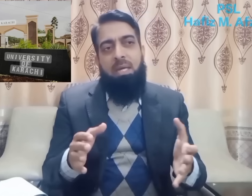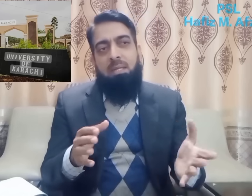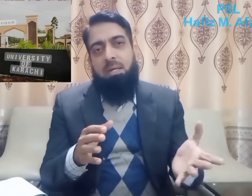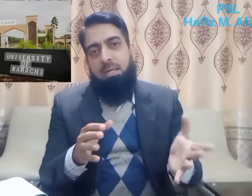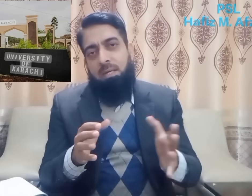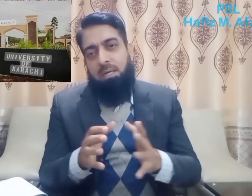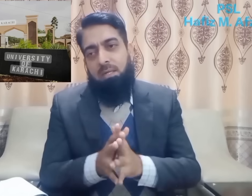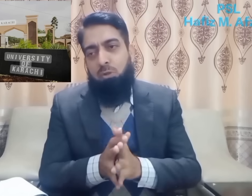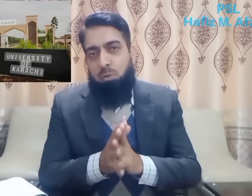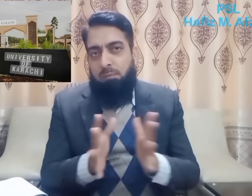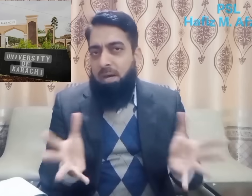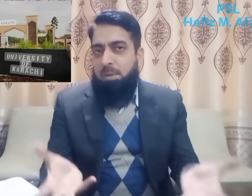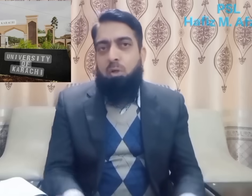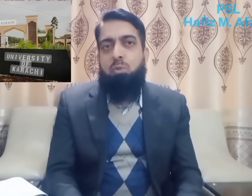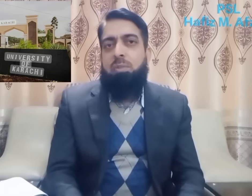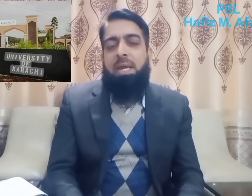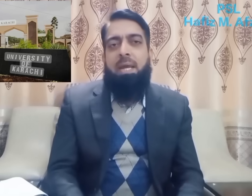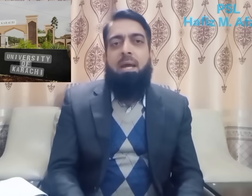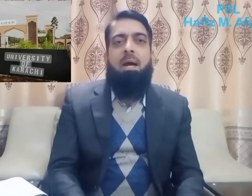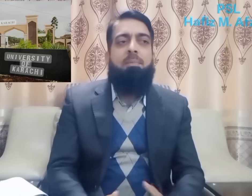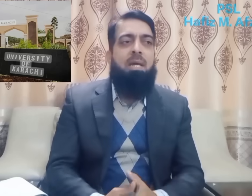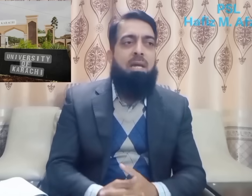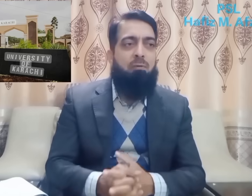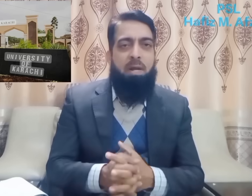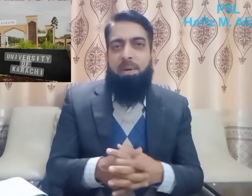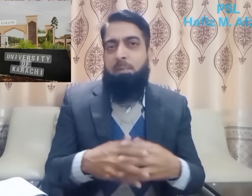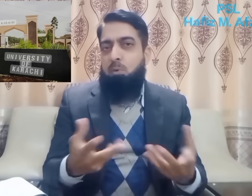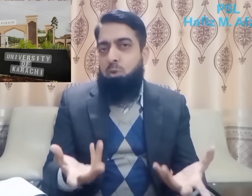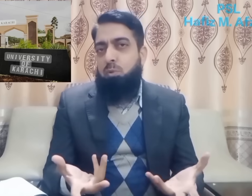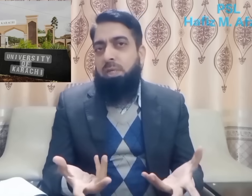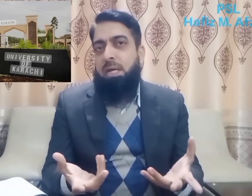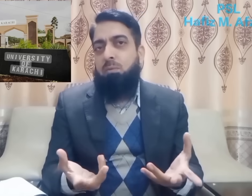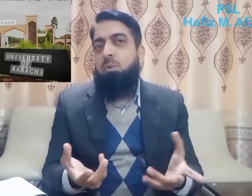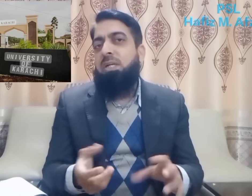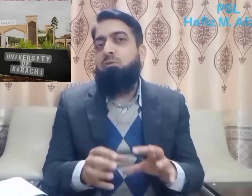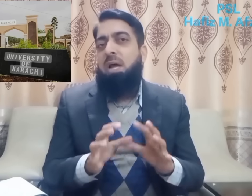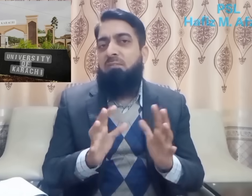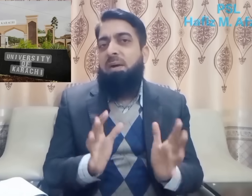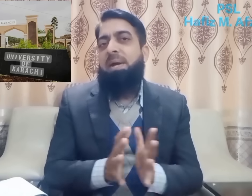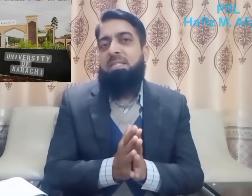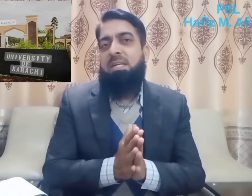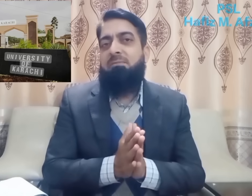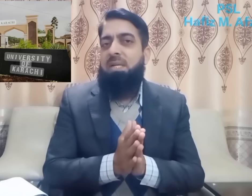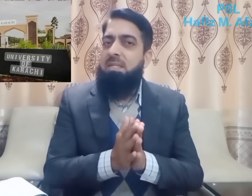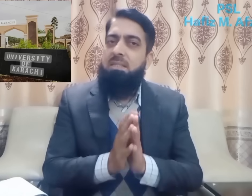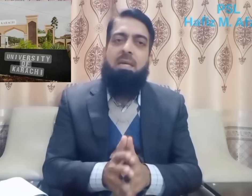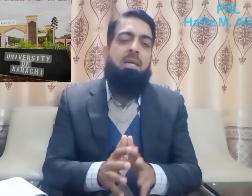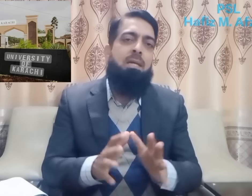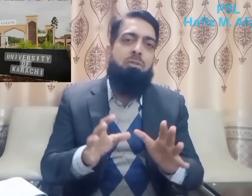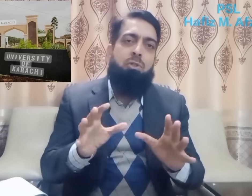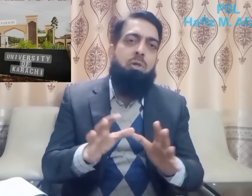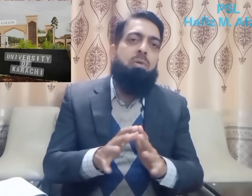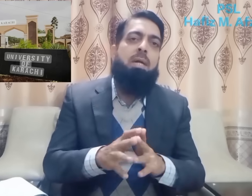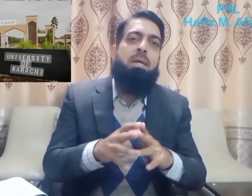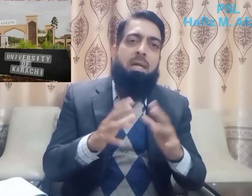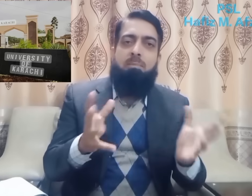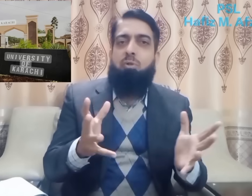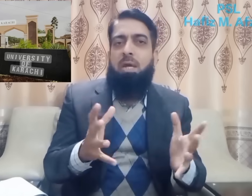आपके गिरदोनवाह में मौजूद हैं, आपके इन्वायरमेंट में मौजूद हैं, तो उनके जो अल्फ़ाबेट्स हैं वहीं से ही इंस्टीट्यूट का नेम जो